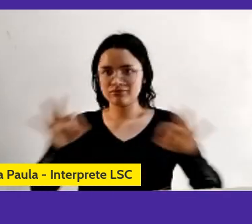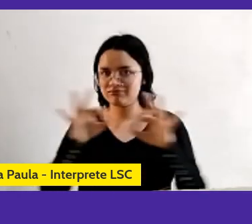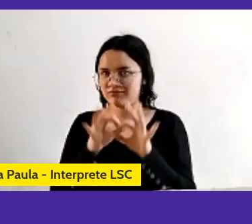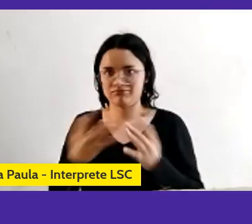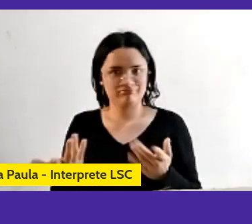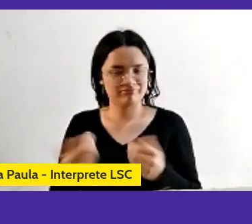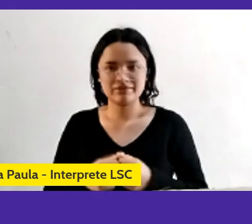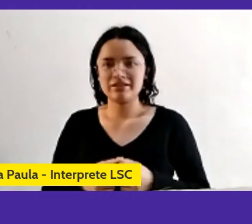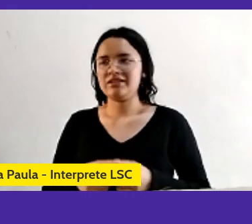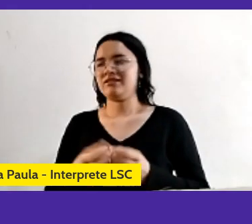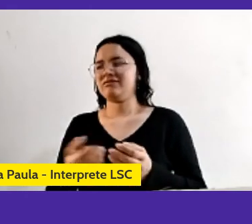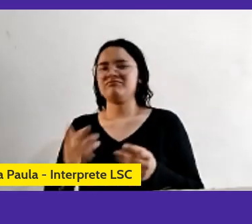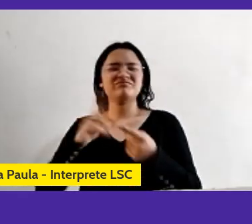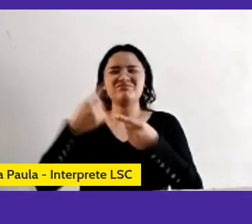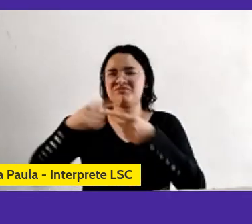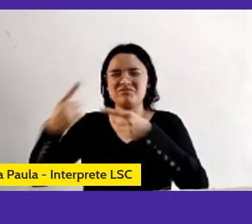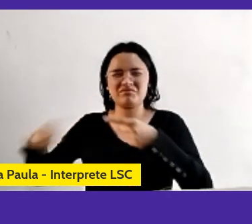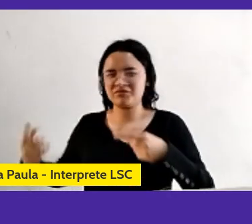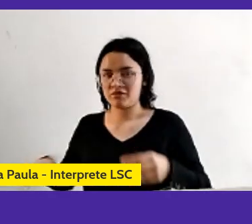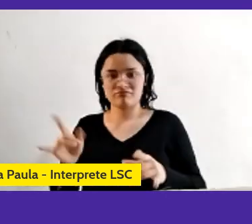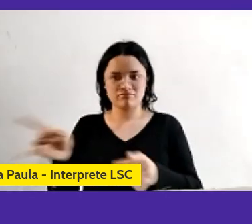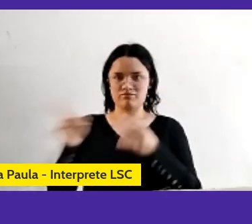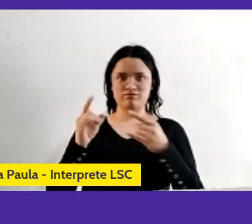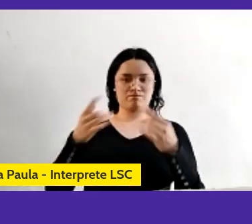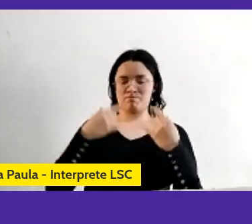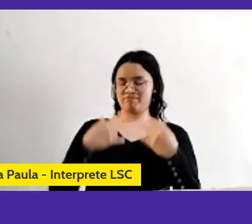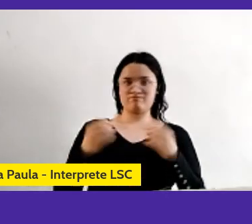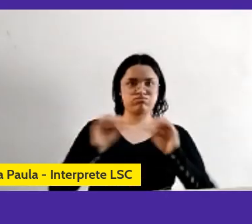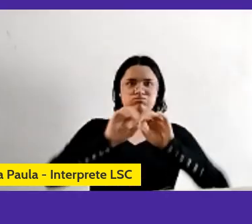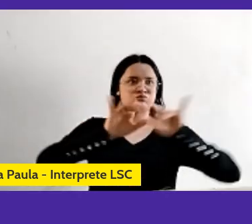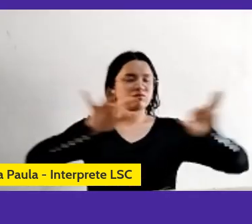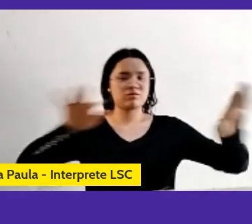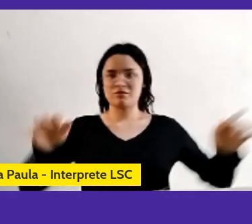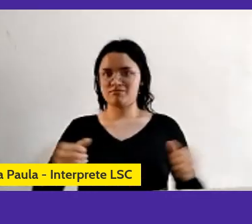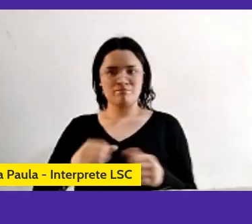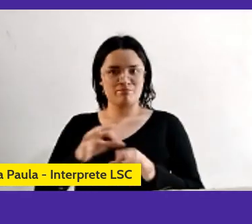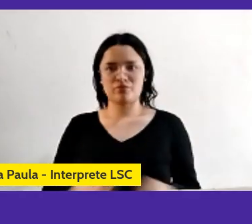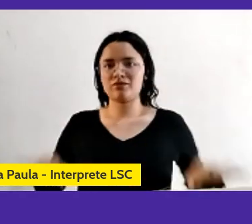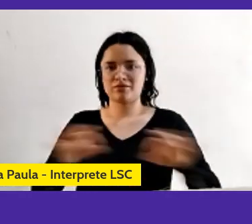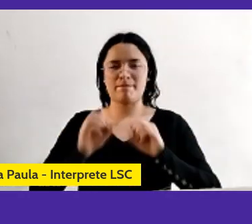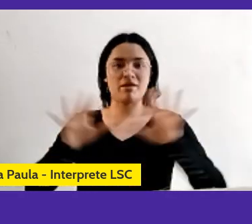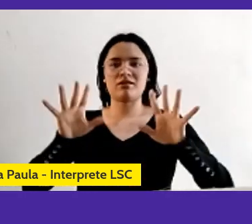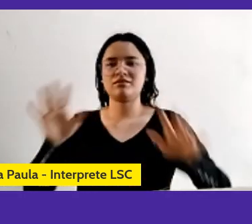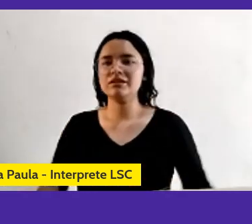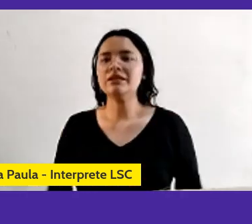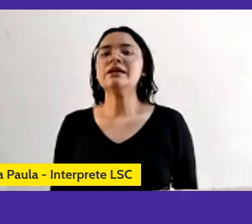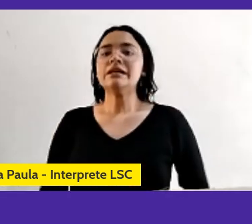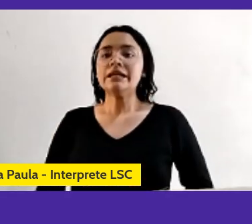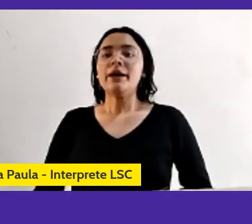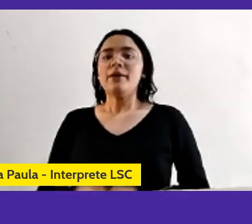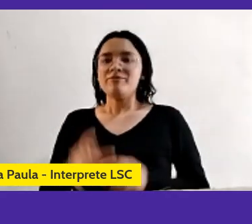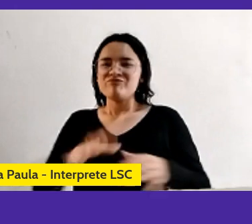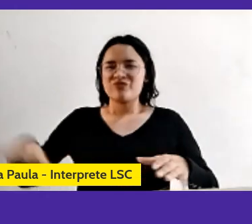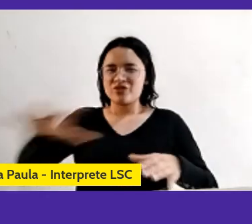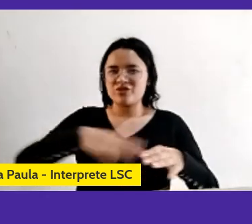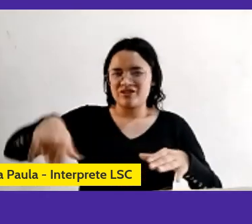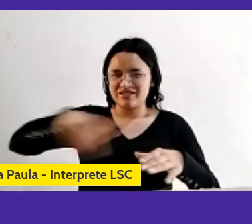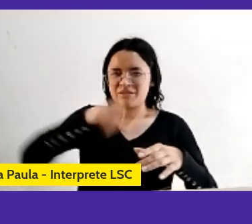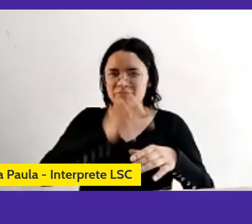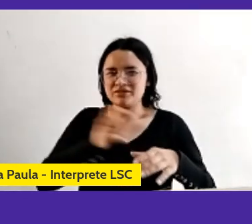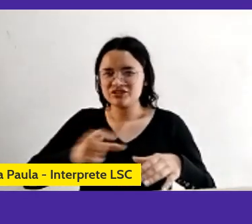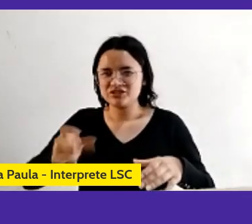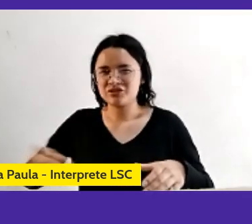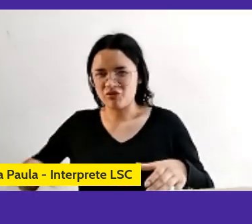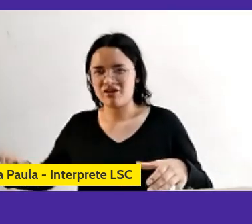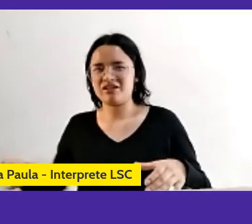hora de promocionar, de encontrar ese público, ese nicho de gente que le puede llegar a interesar la película. Hoy tenemos